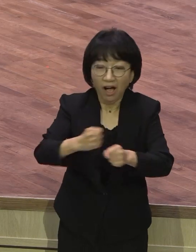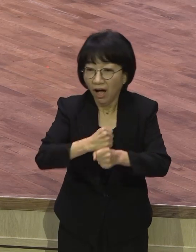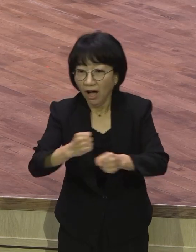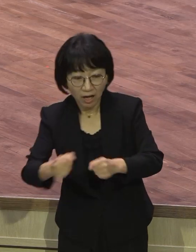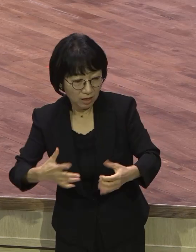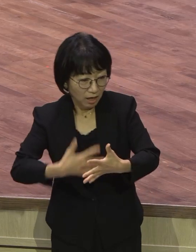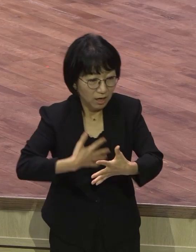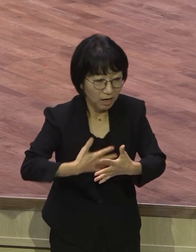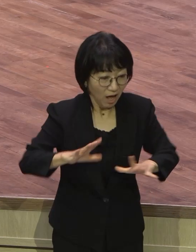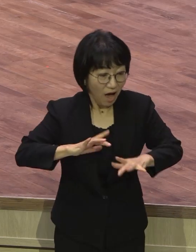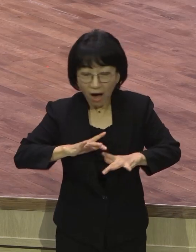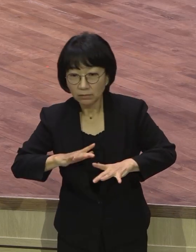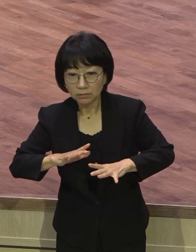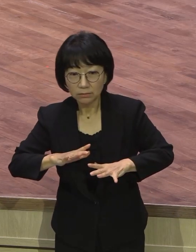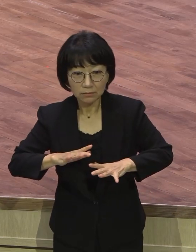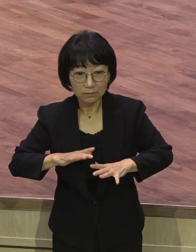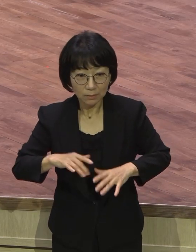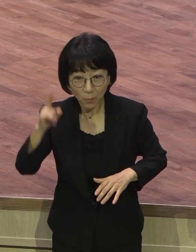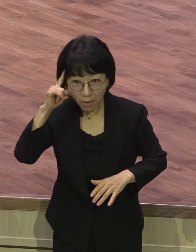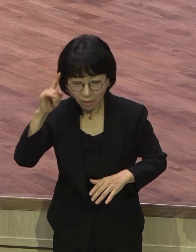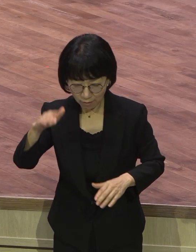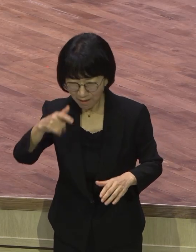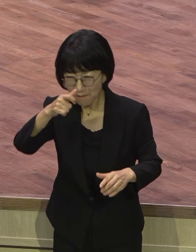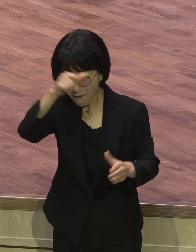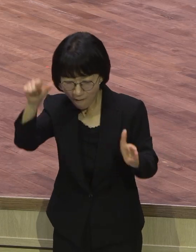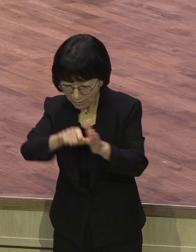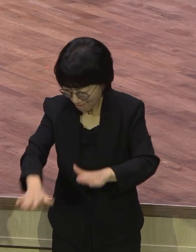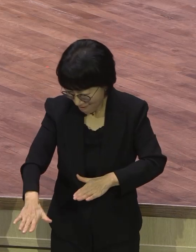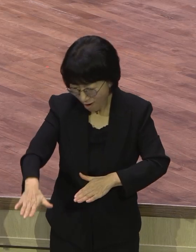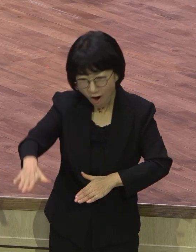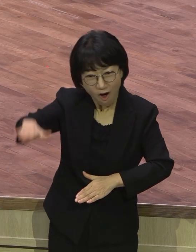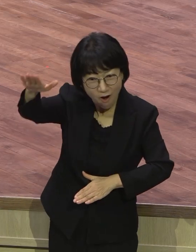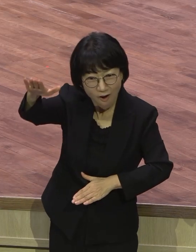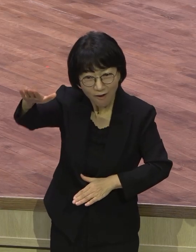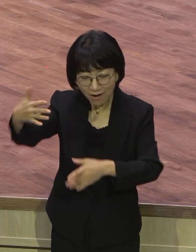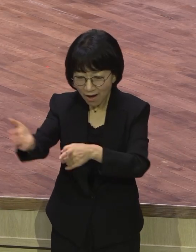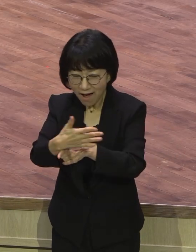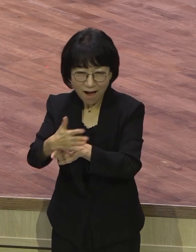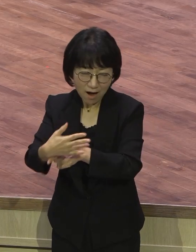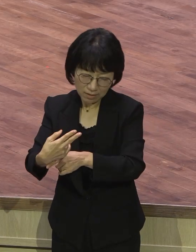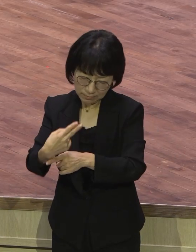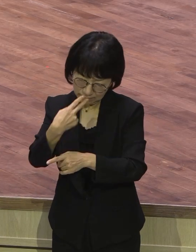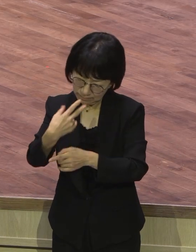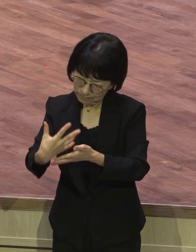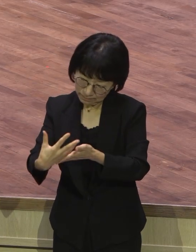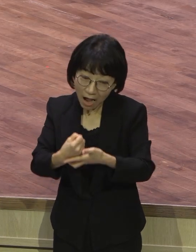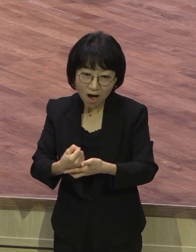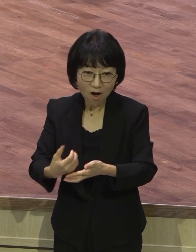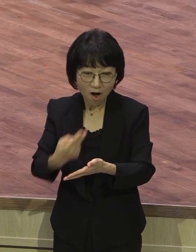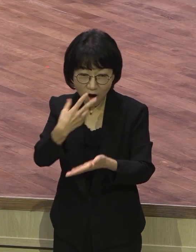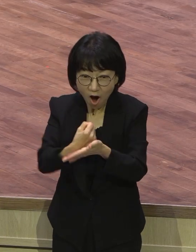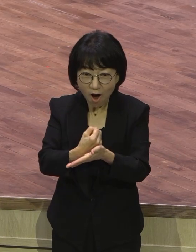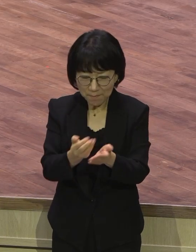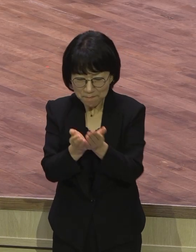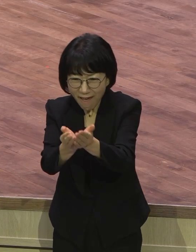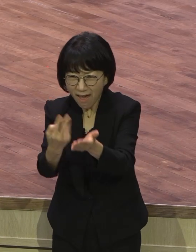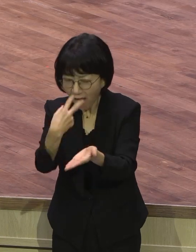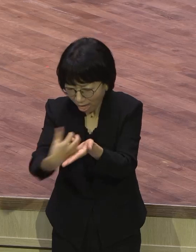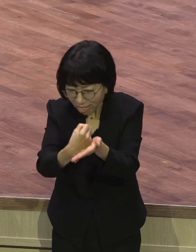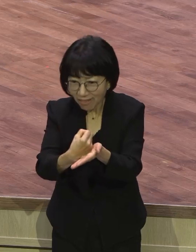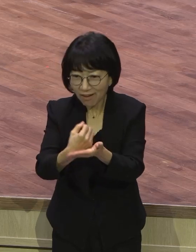그랬어요. 다 여기서 어부로 어부들이 간이 크거든요. 어부들이 애절한 하고는 눈뜩 눈뜩 안 해요. 그런데 어부